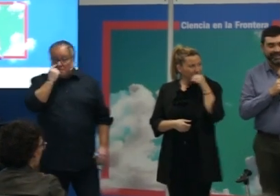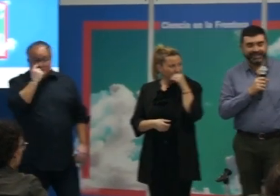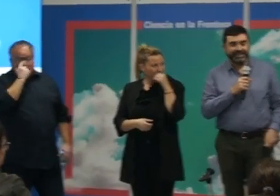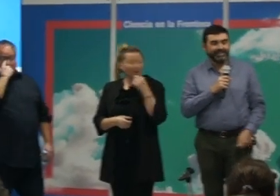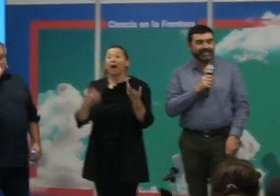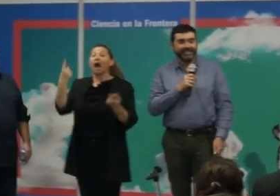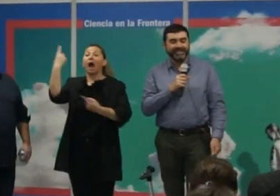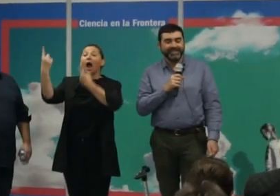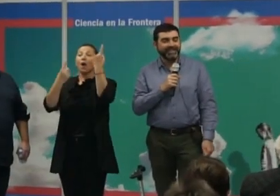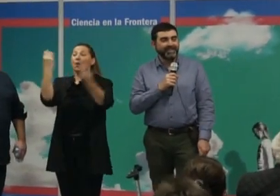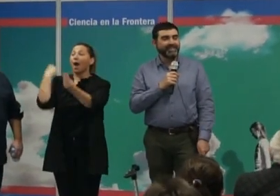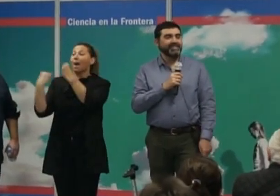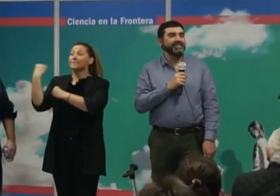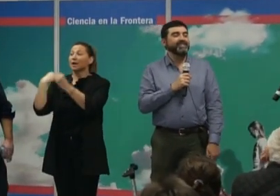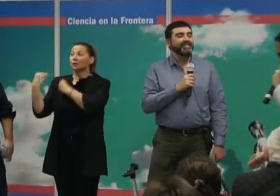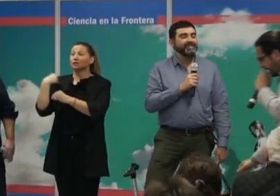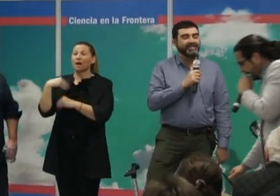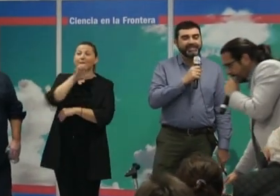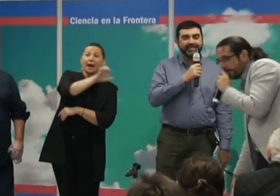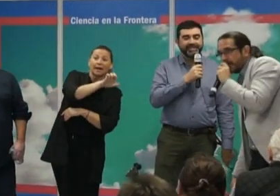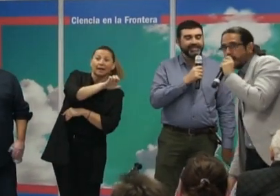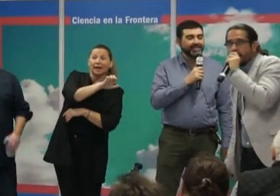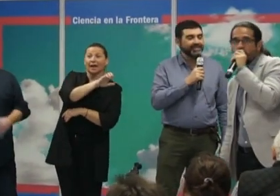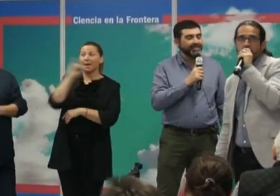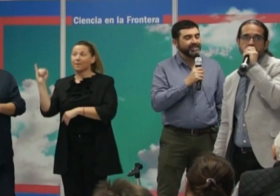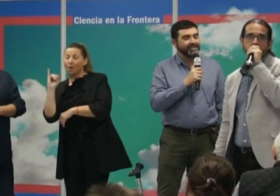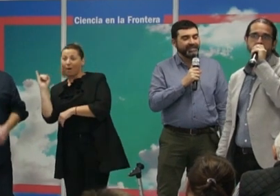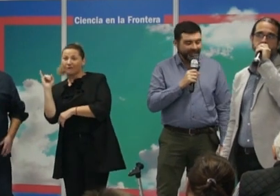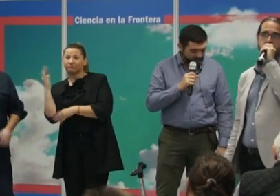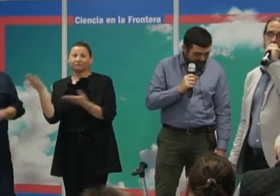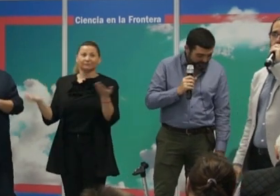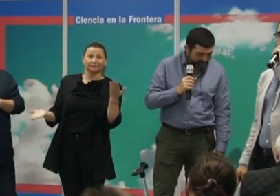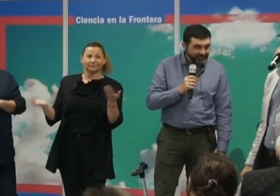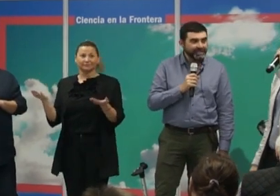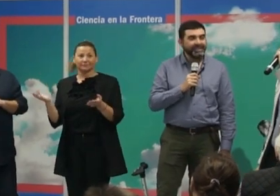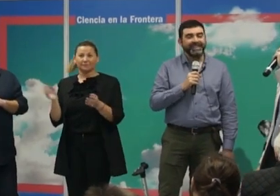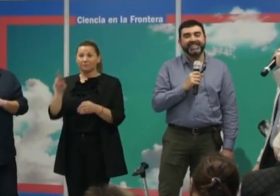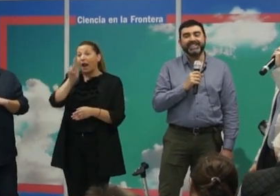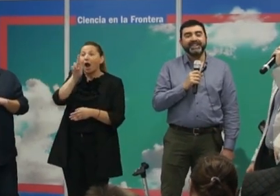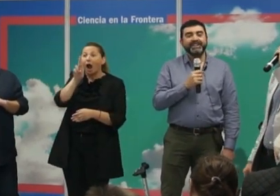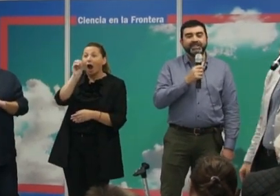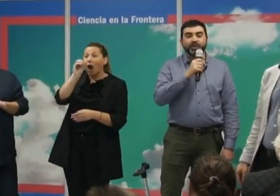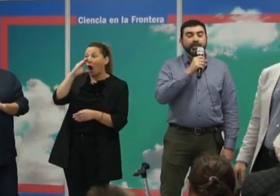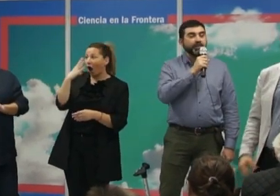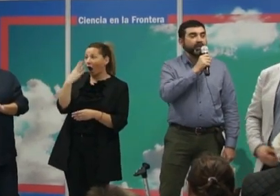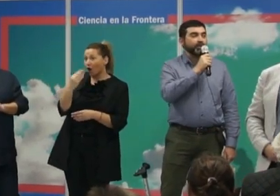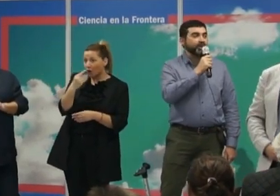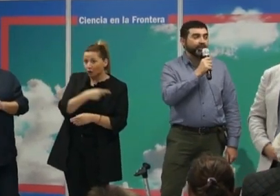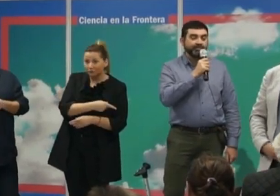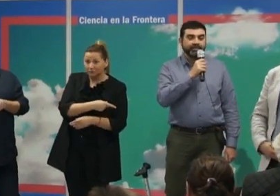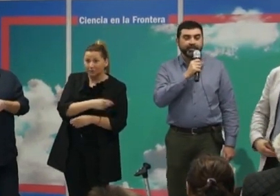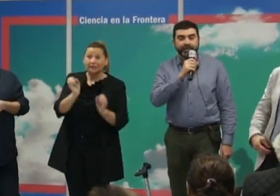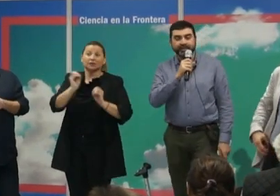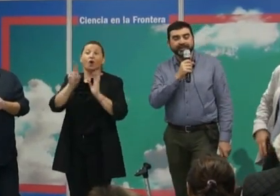Venga, yo me voy a preguntar para Enrique, para Juan. Dale, un Si no, ahí ponemos la